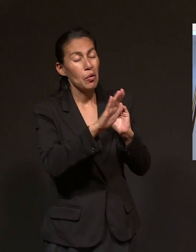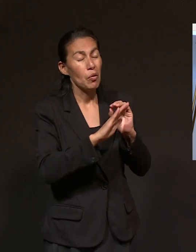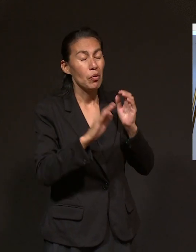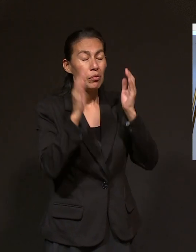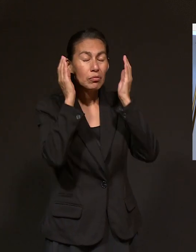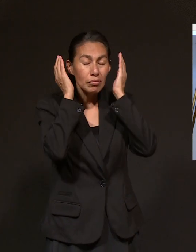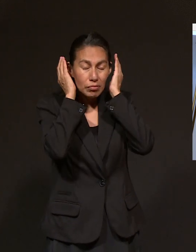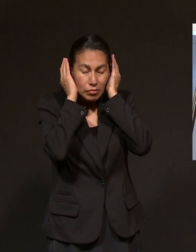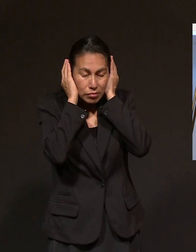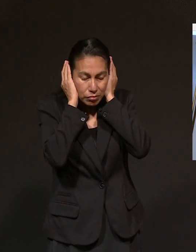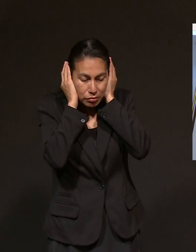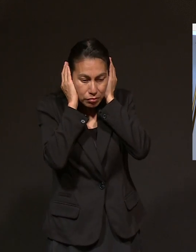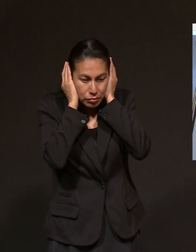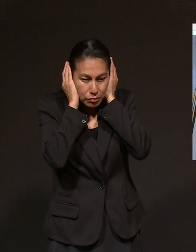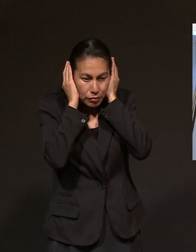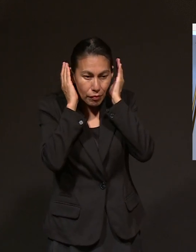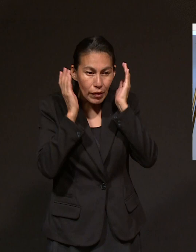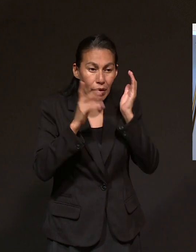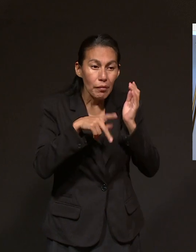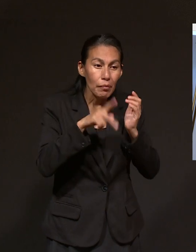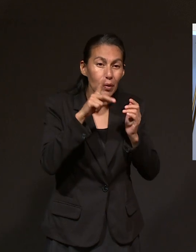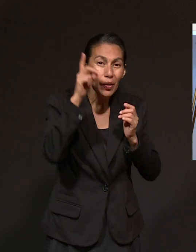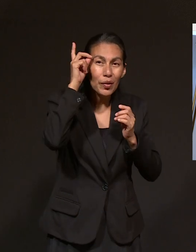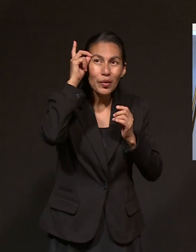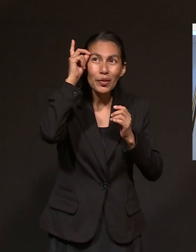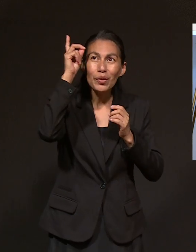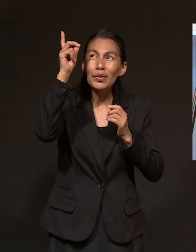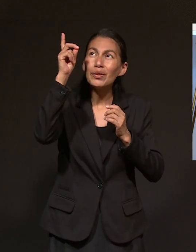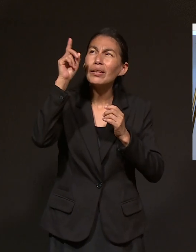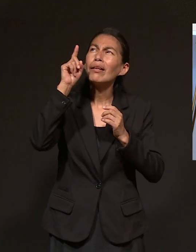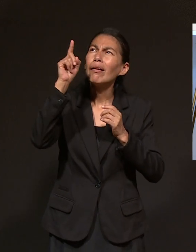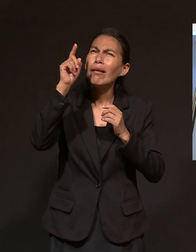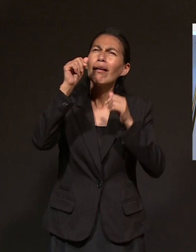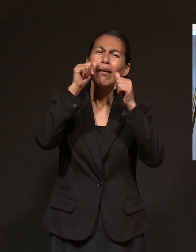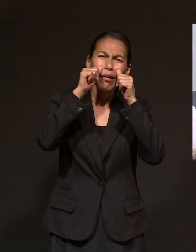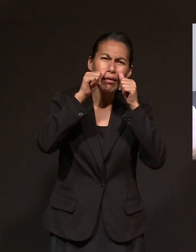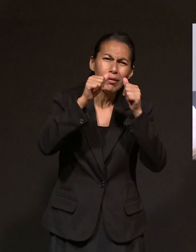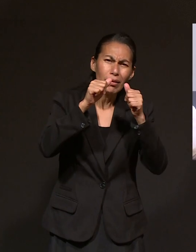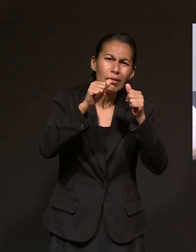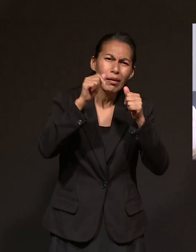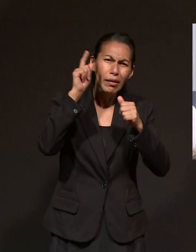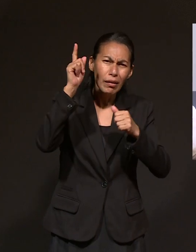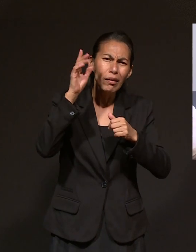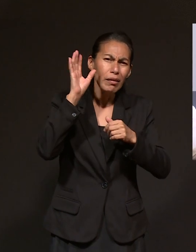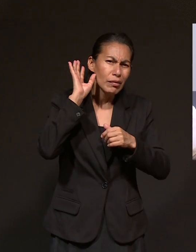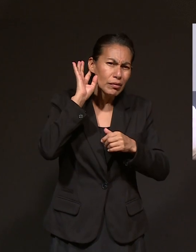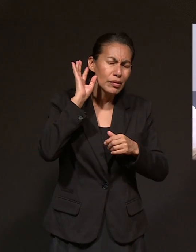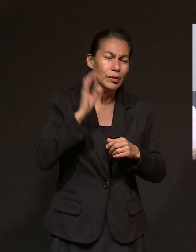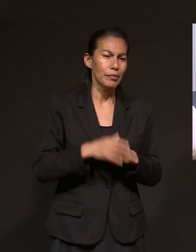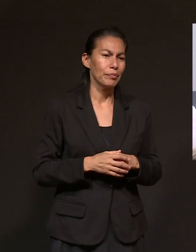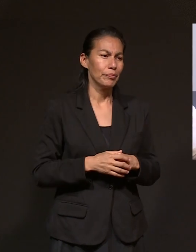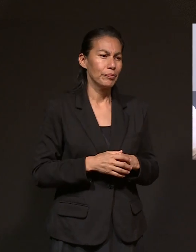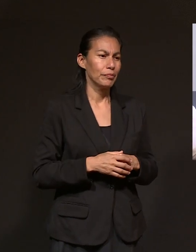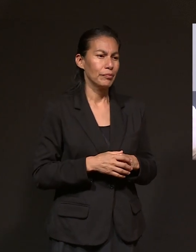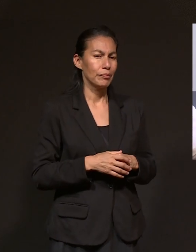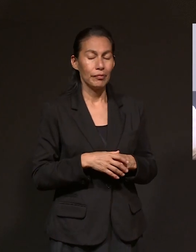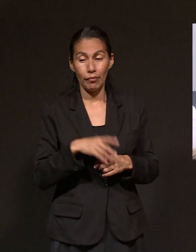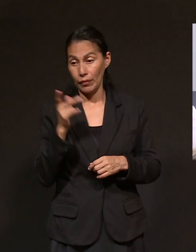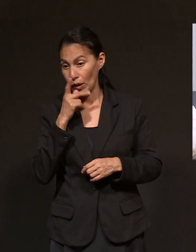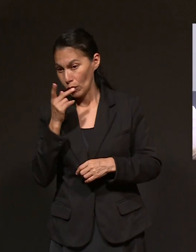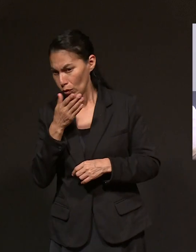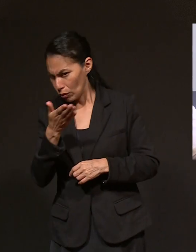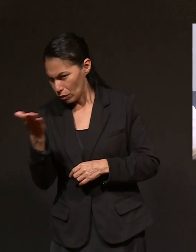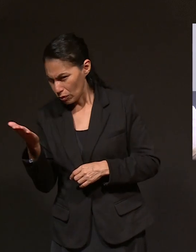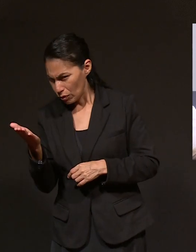cuando tú te diriges al Padre Celestial. Sí. ¿Y qué cree, Pastor? Yo sé que usted tiene